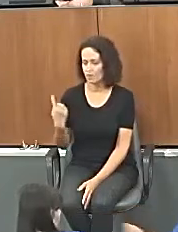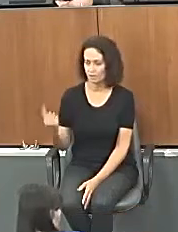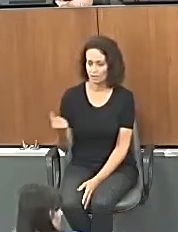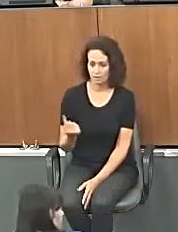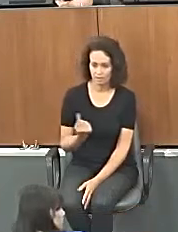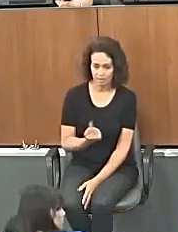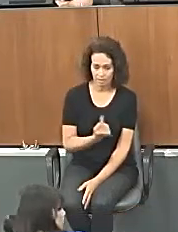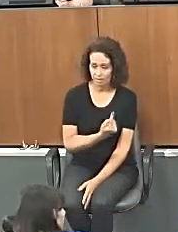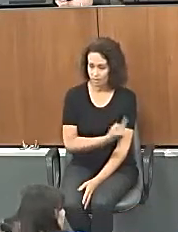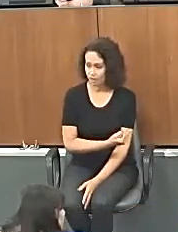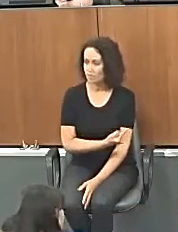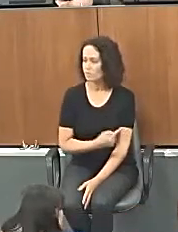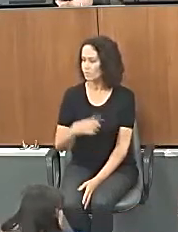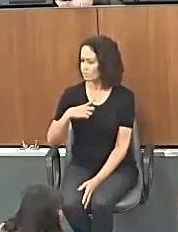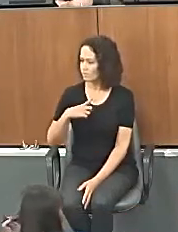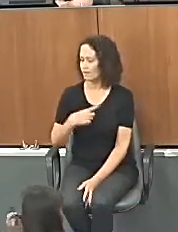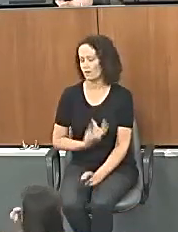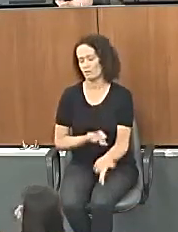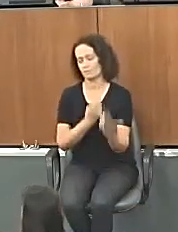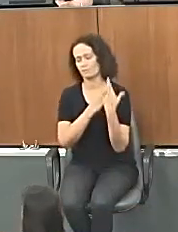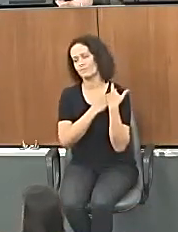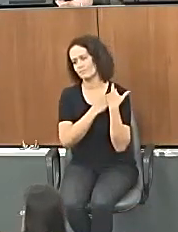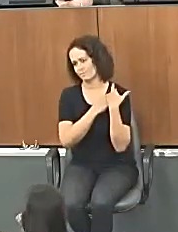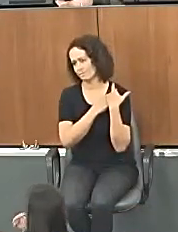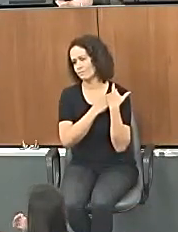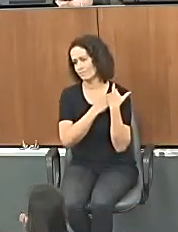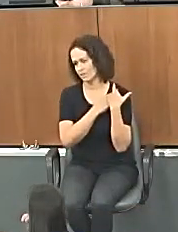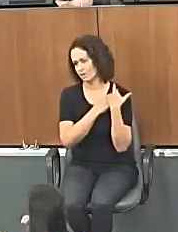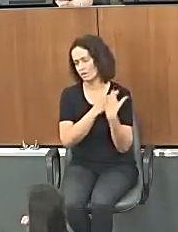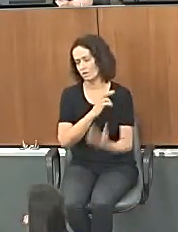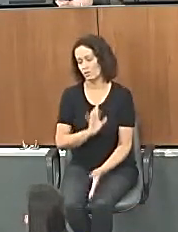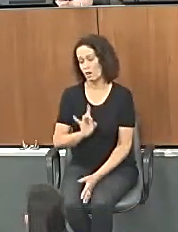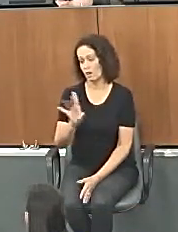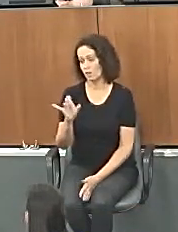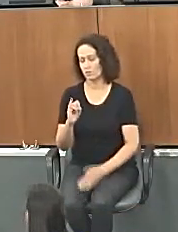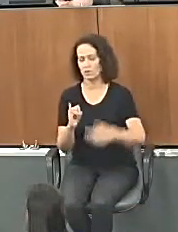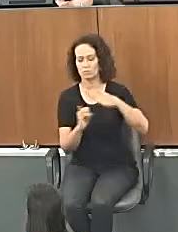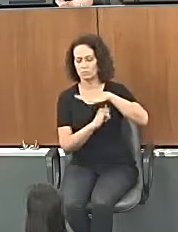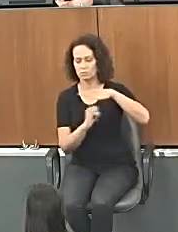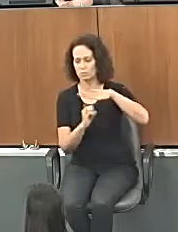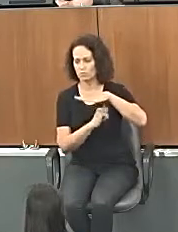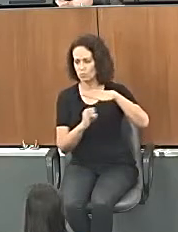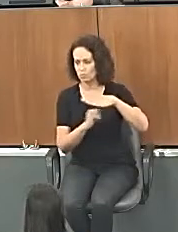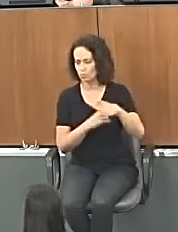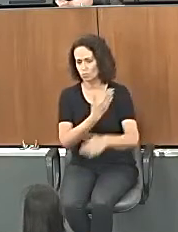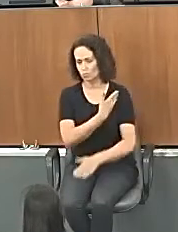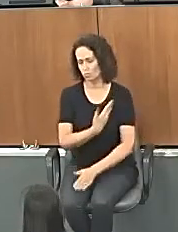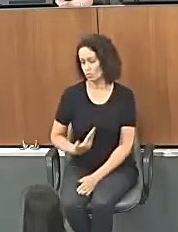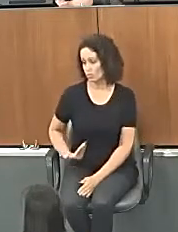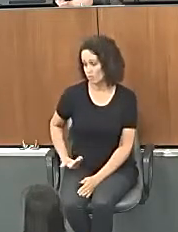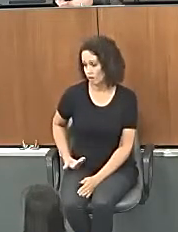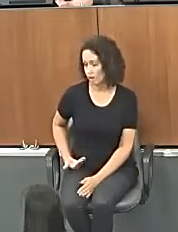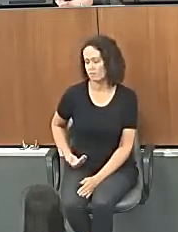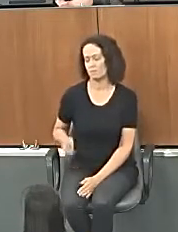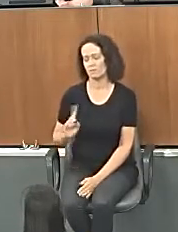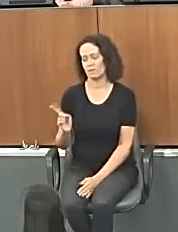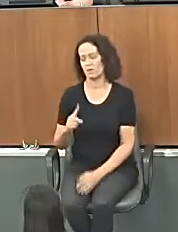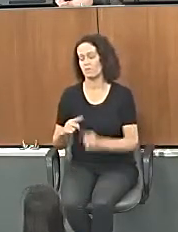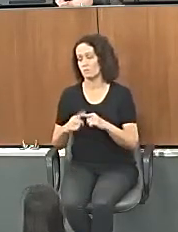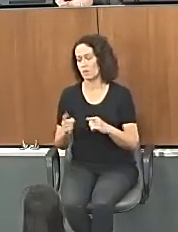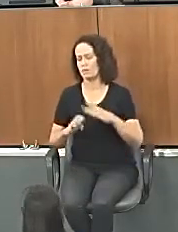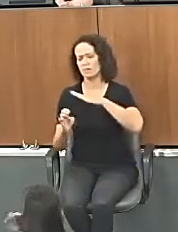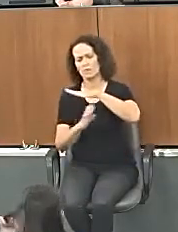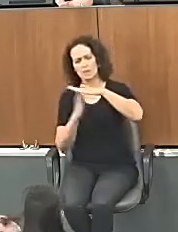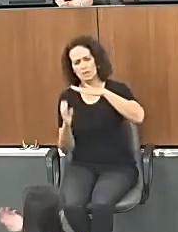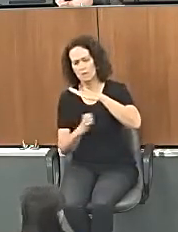que ser tem que ter a sua responsabilidade não é só o instituto governamental não as grandes empresas